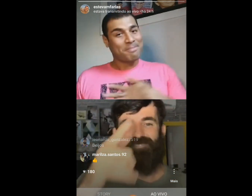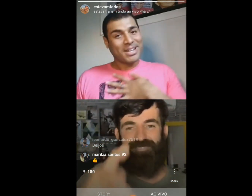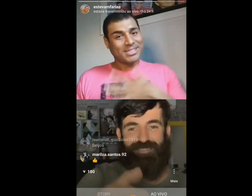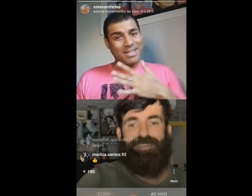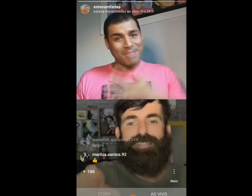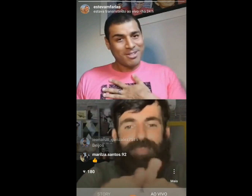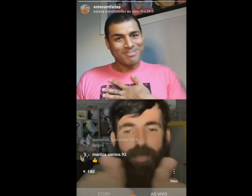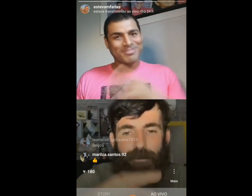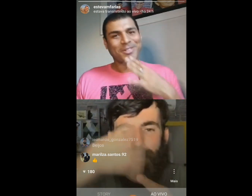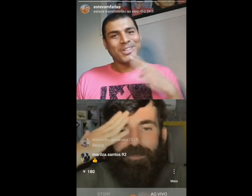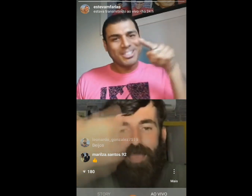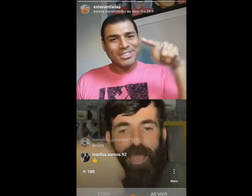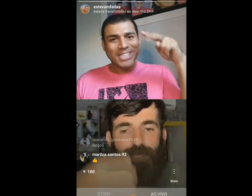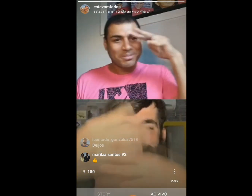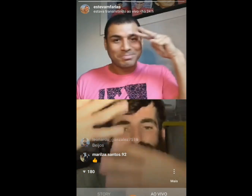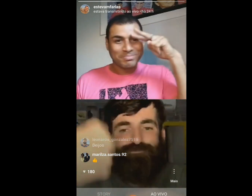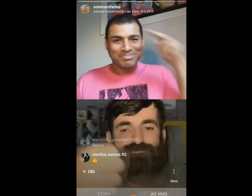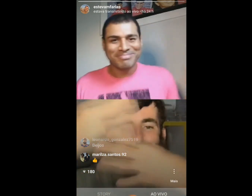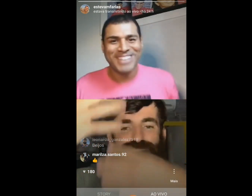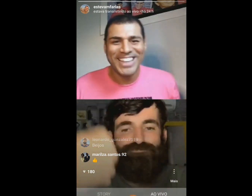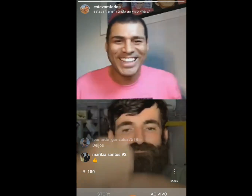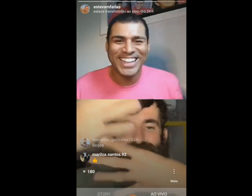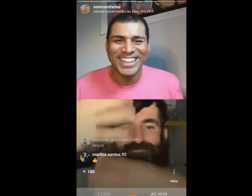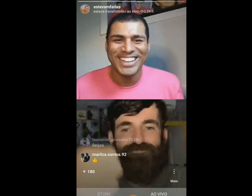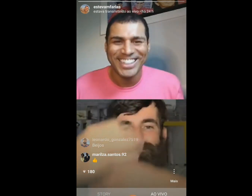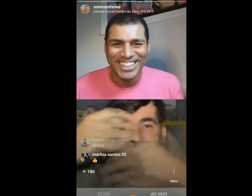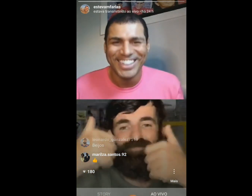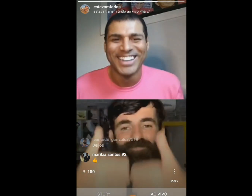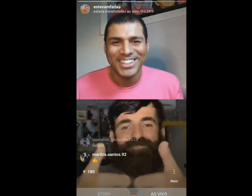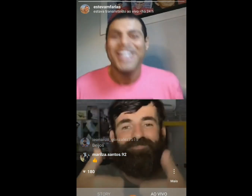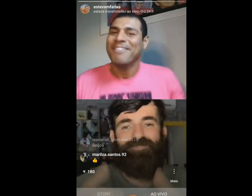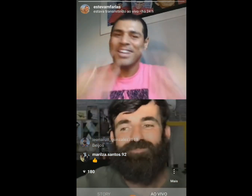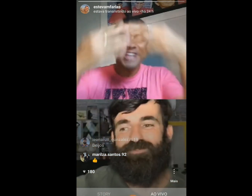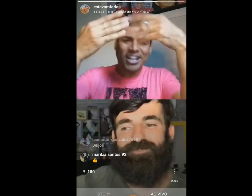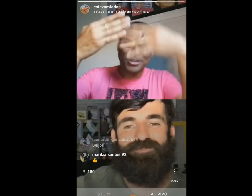Prazer meu. Você Também obrigado pelas perguntas que vocês mandaram.